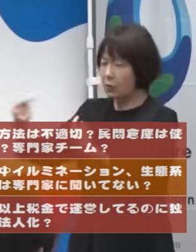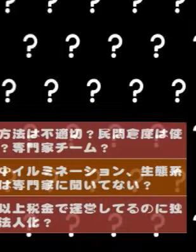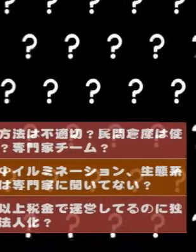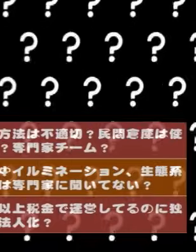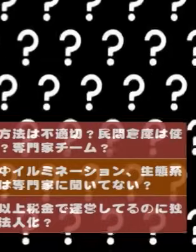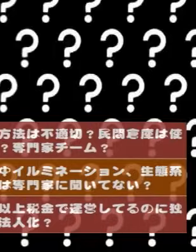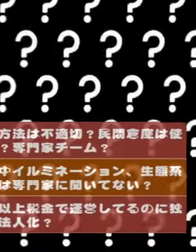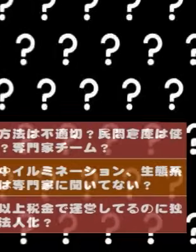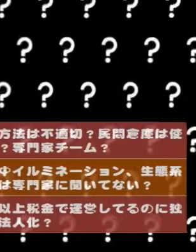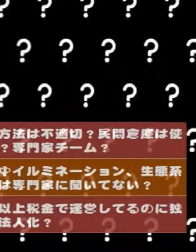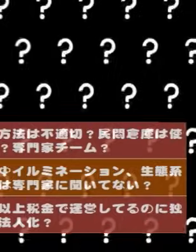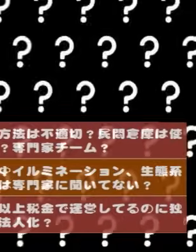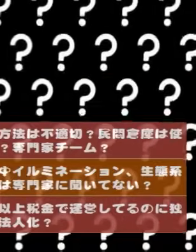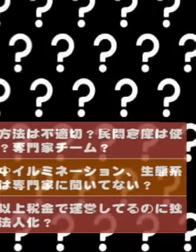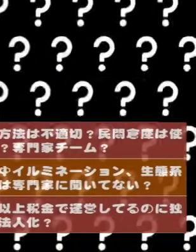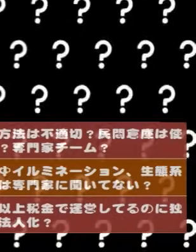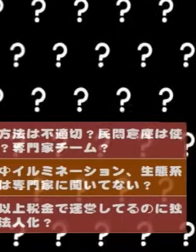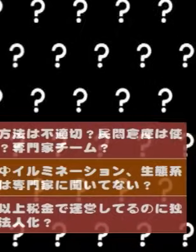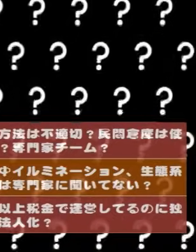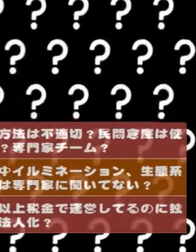決定をしたと。